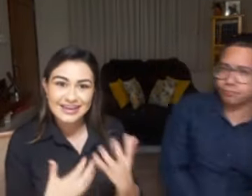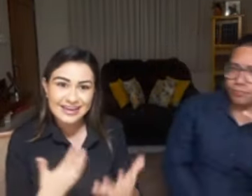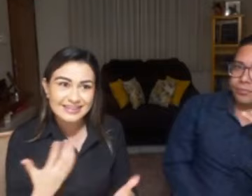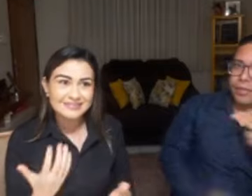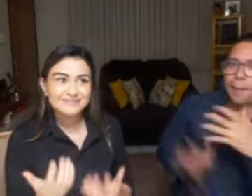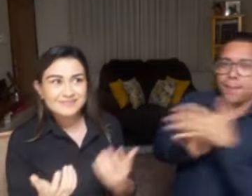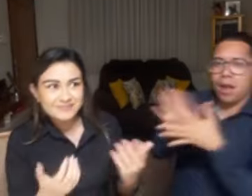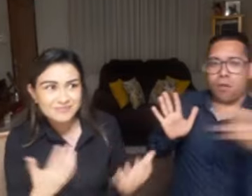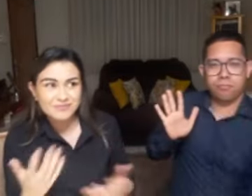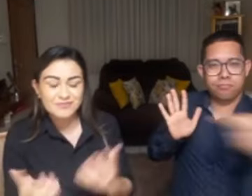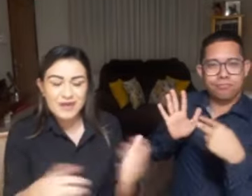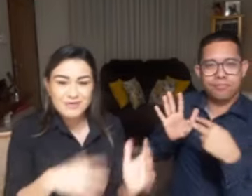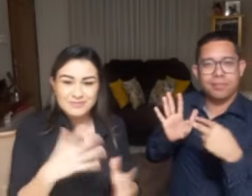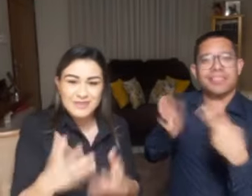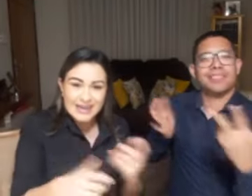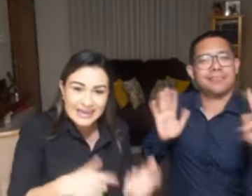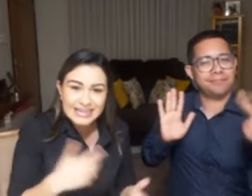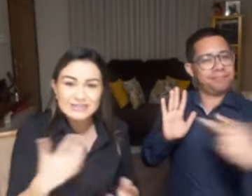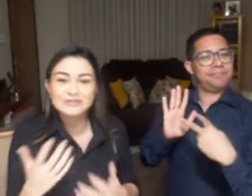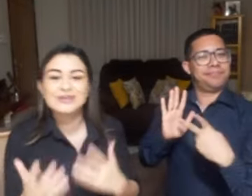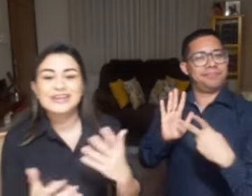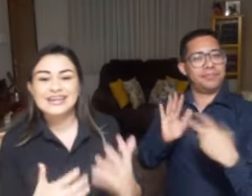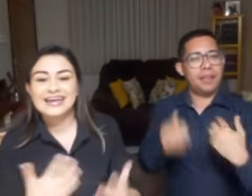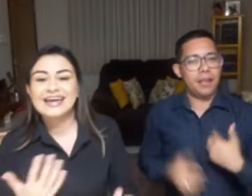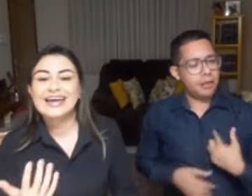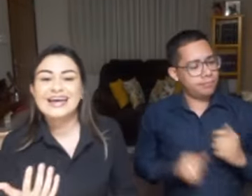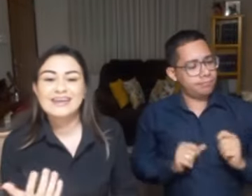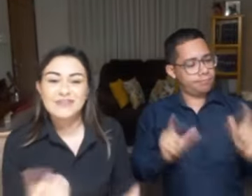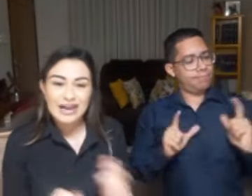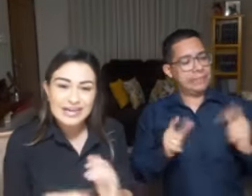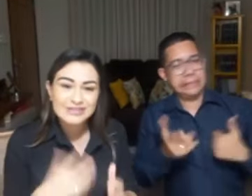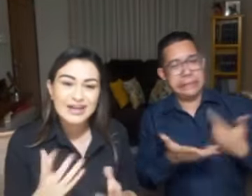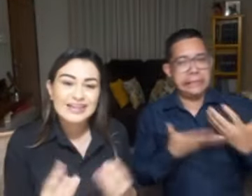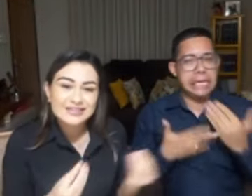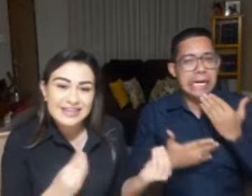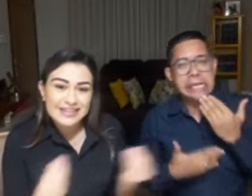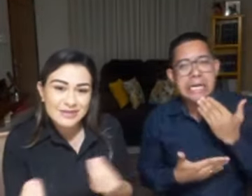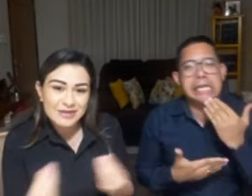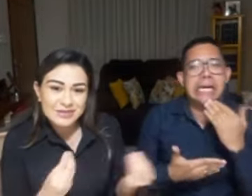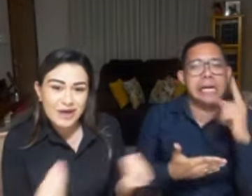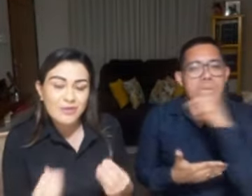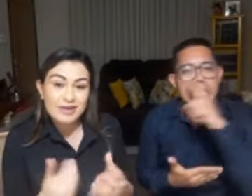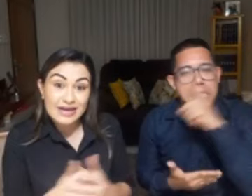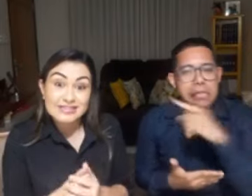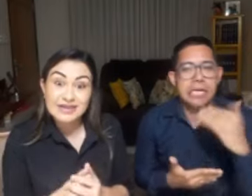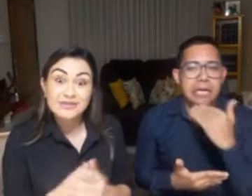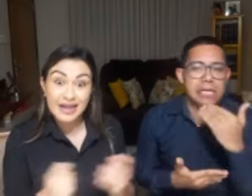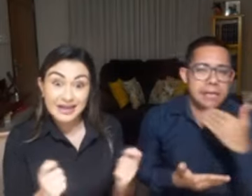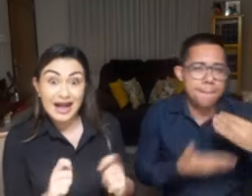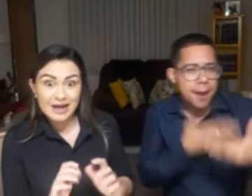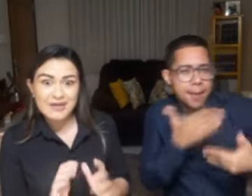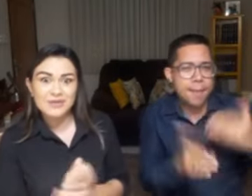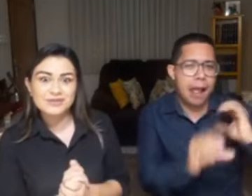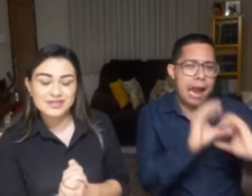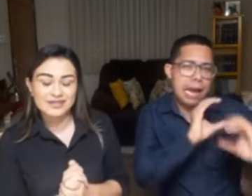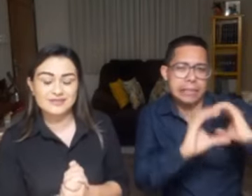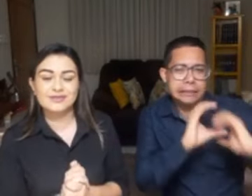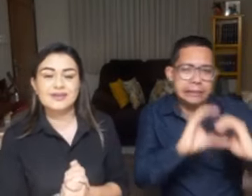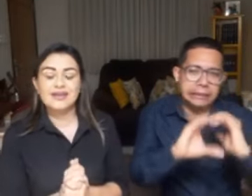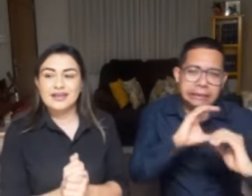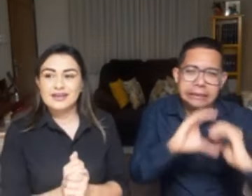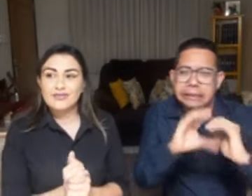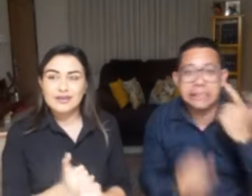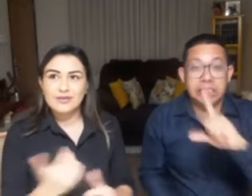E naquela meio errando, falhando ali, eu tentei mediar a comunicação e aí acabei